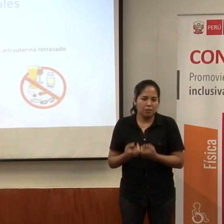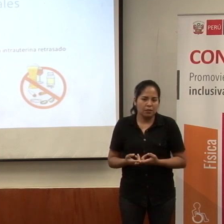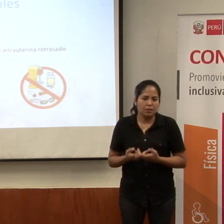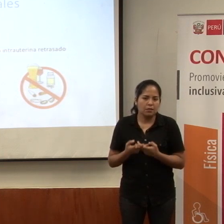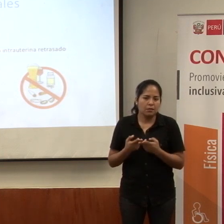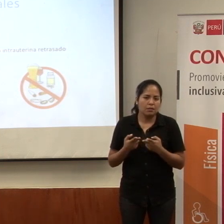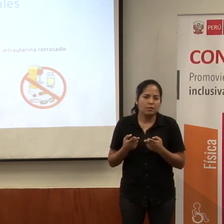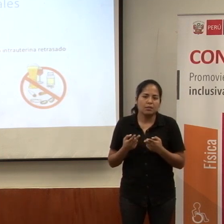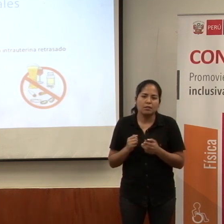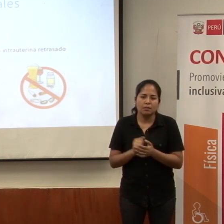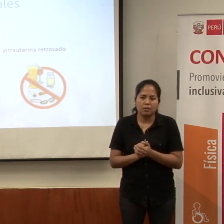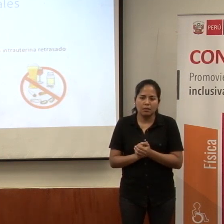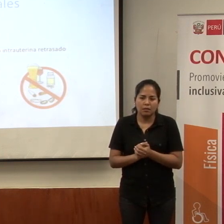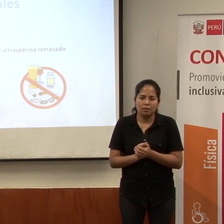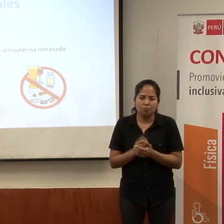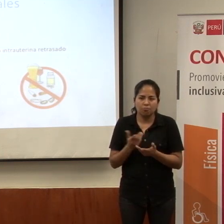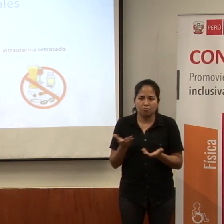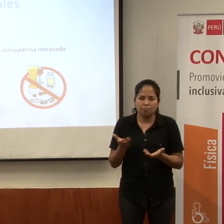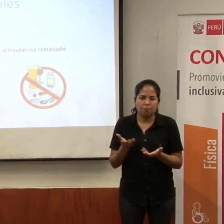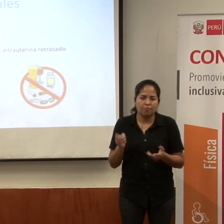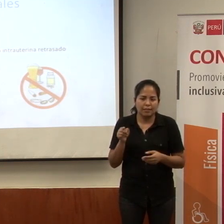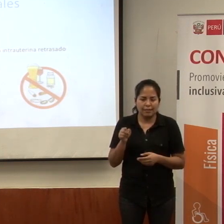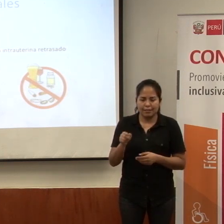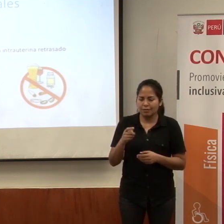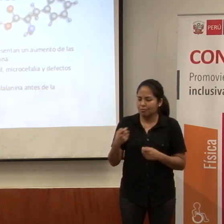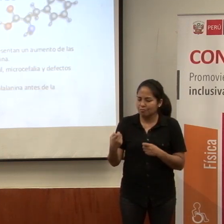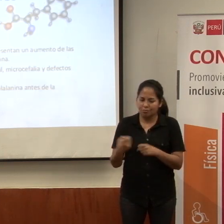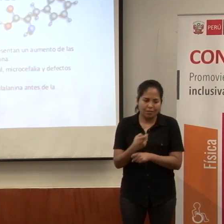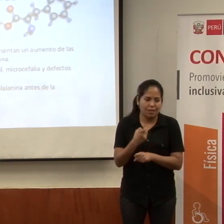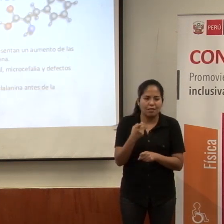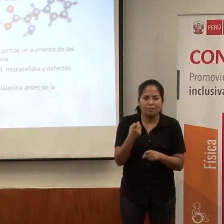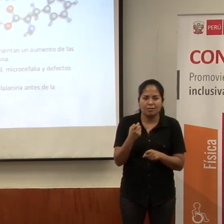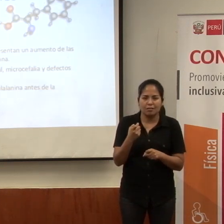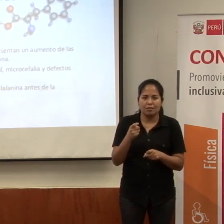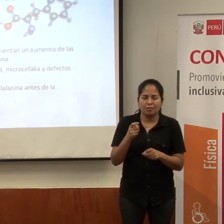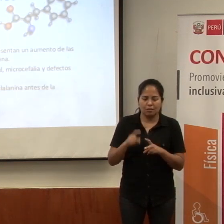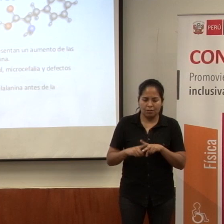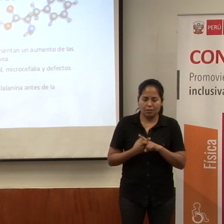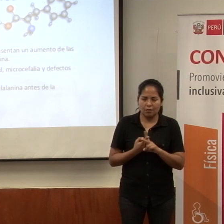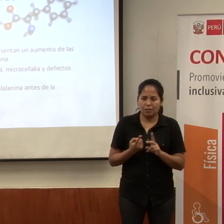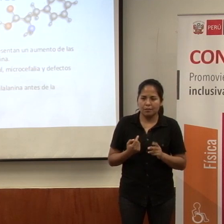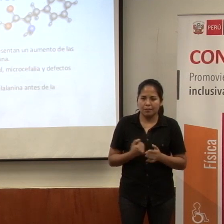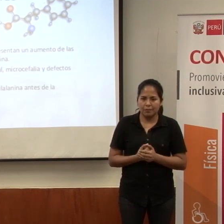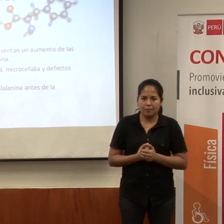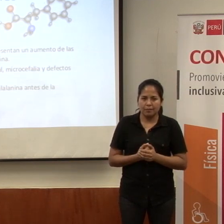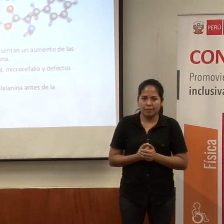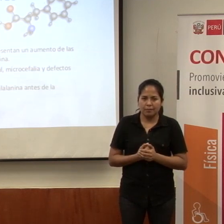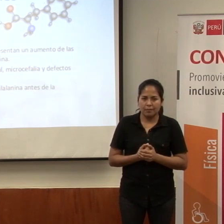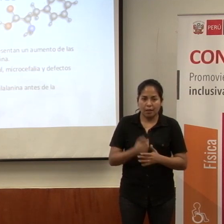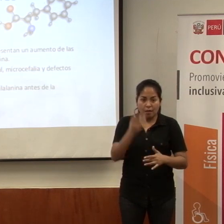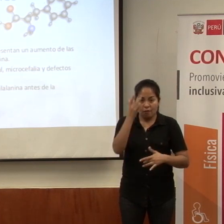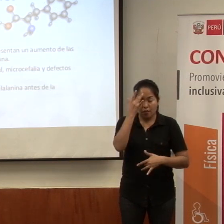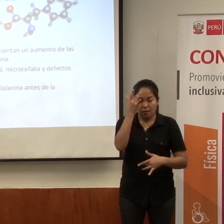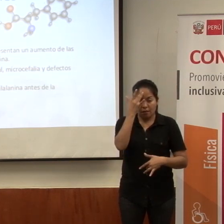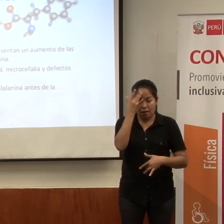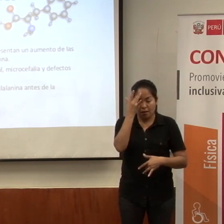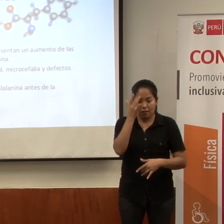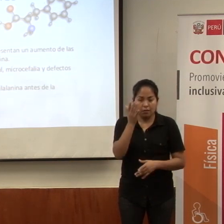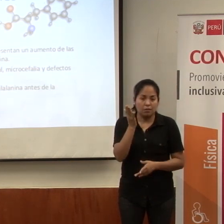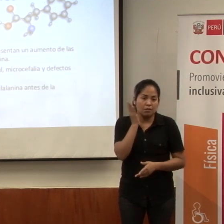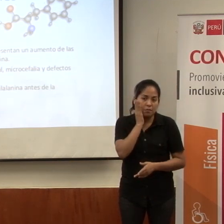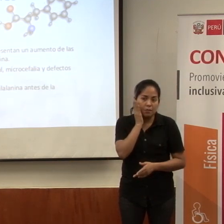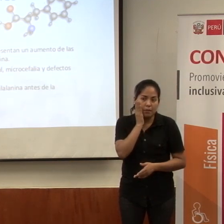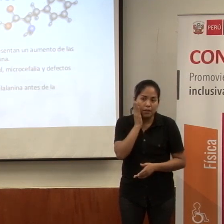a minería ilegal. Y este es un daño que se produce, ¿no? Las enfermedades maternas,